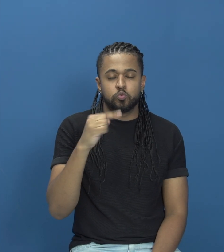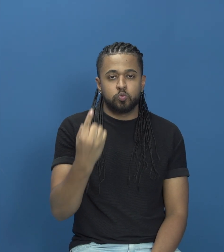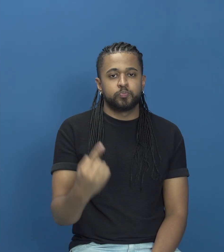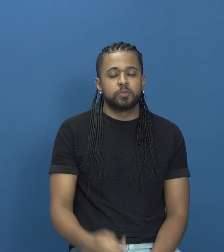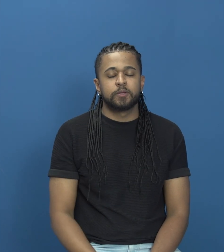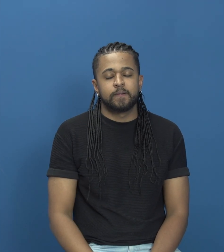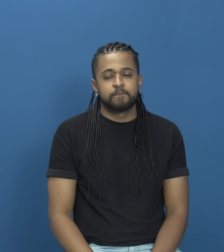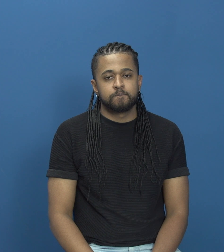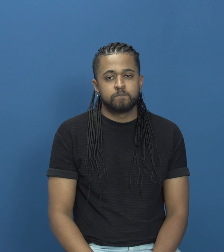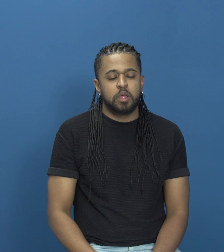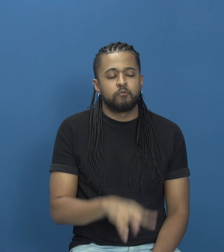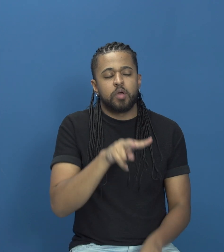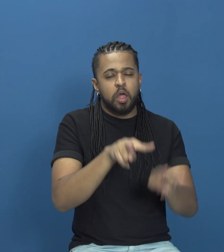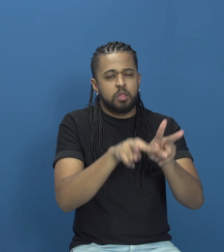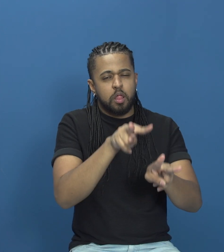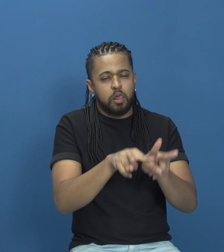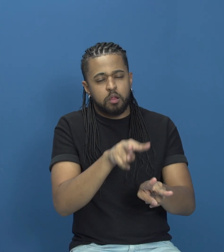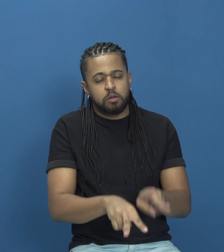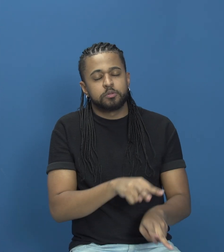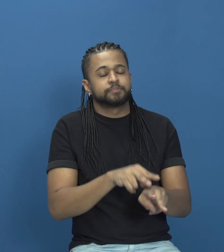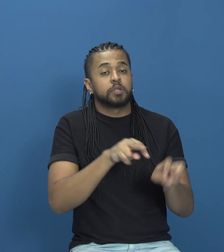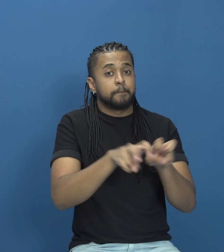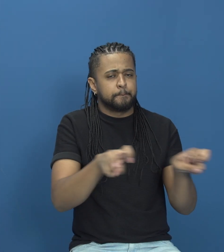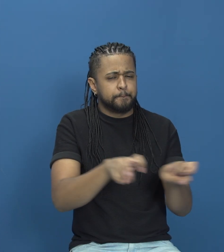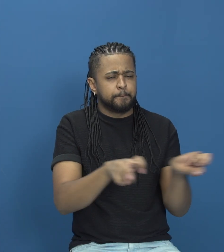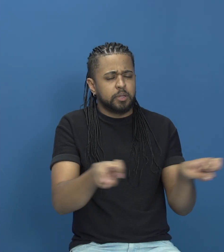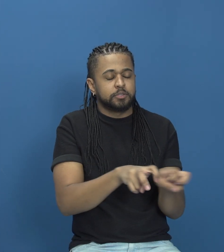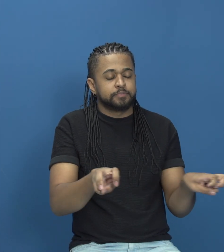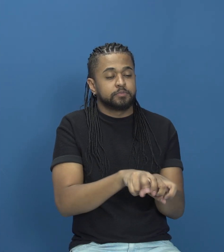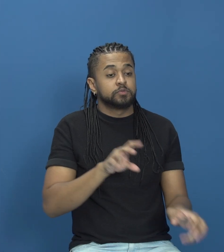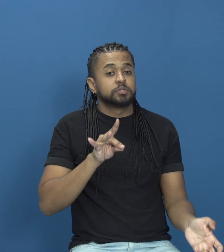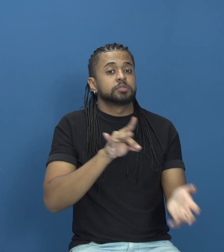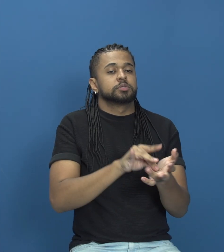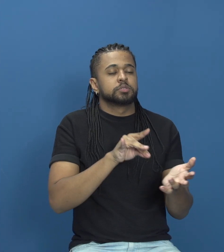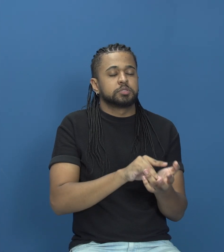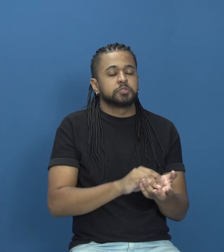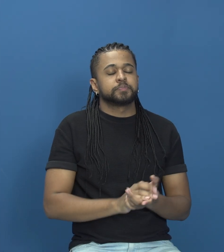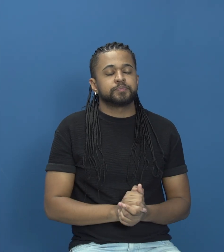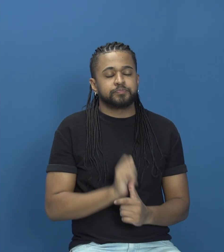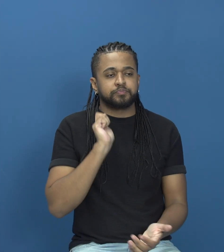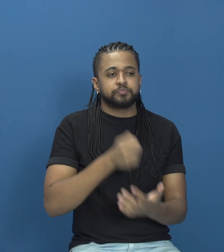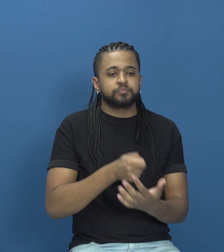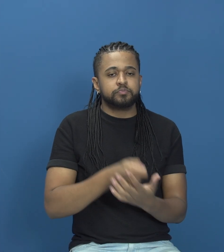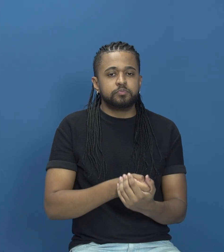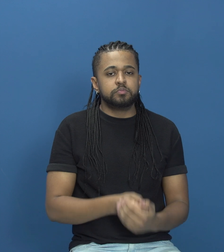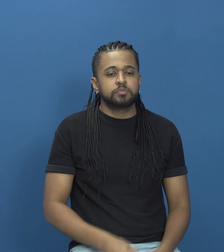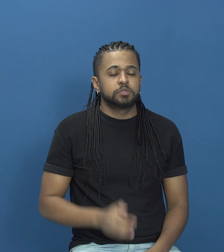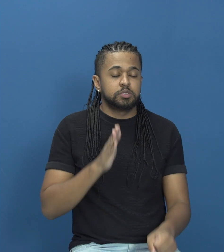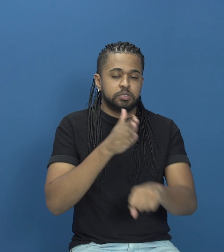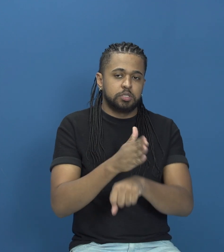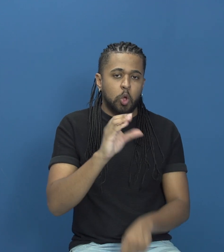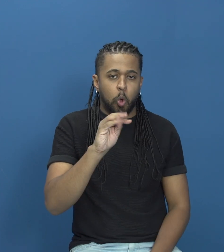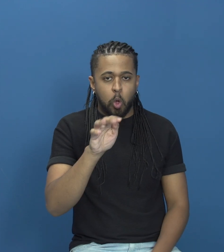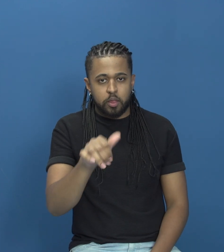11.10.1. Serão analisados pela banca de verificação e validação dos requisitos obrigatórios para ingresso